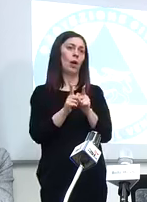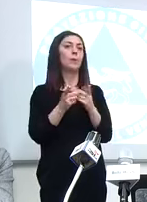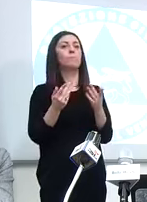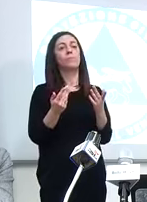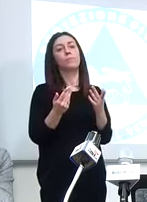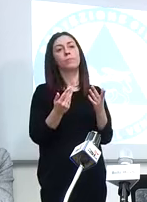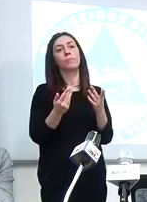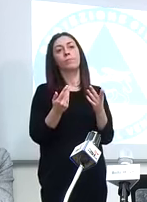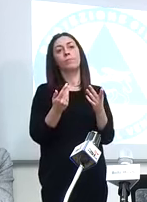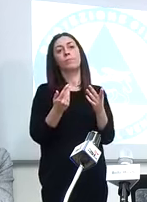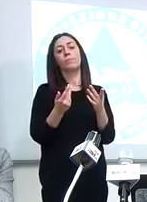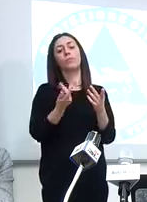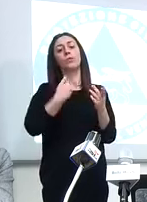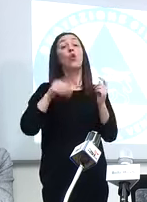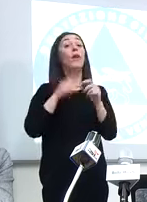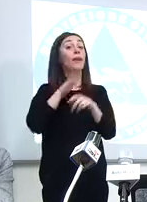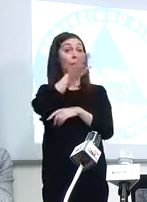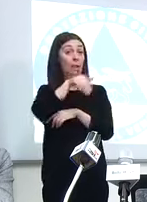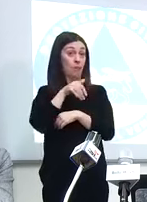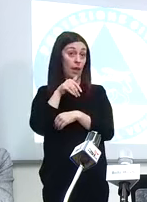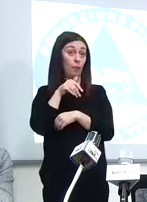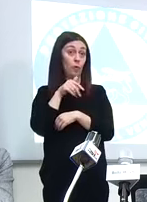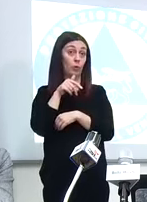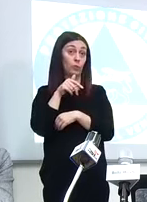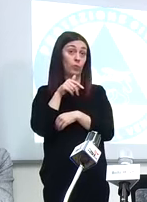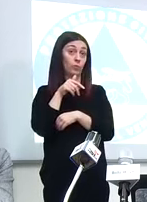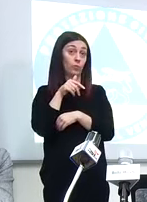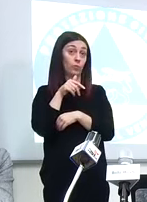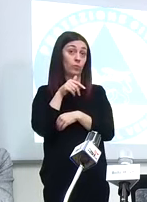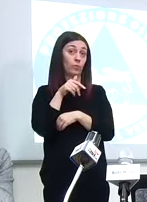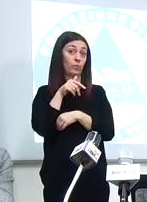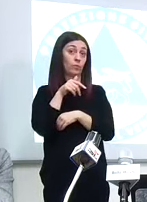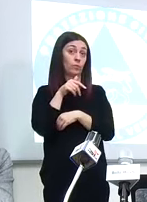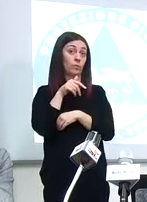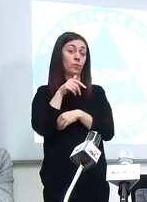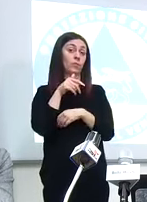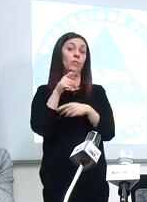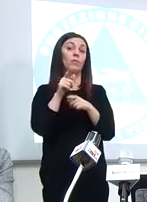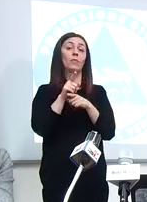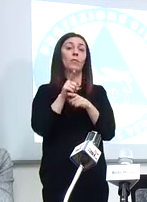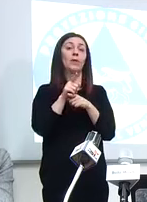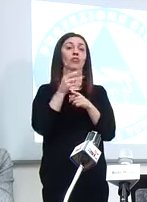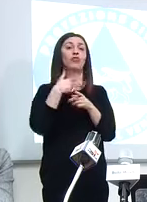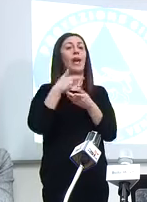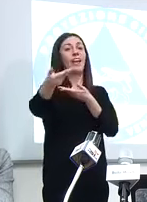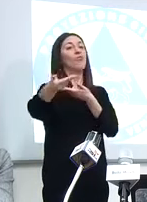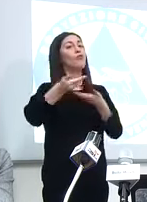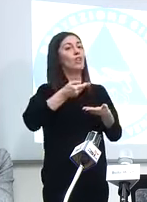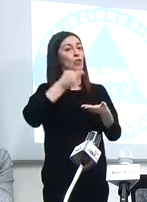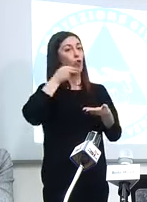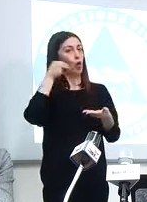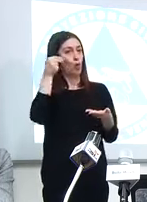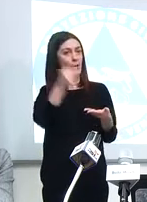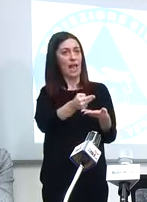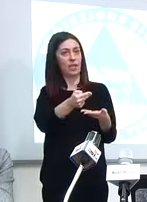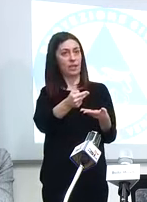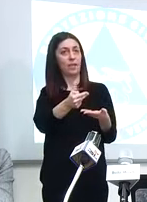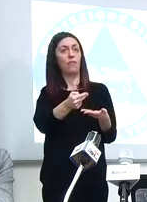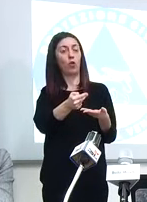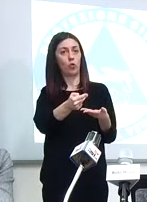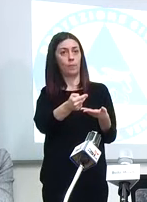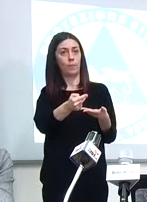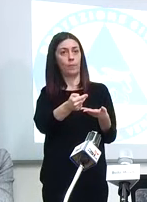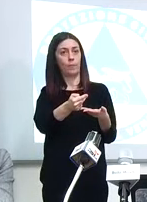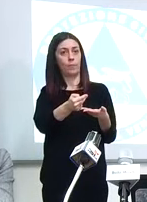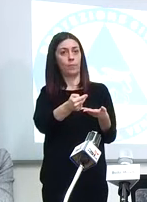la chiamata viene fatta, l'abbiamo detto più volte, attraverso un invito nominativo, come sempre, che viene